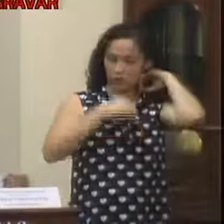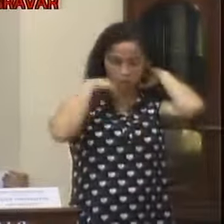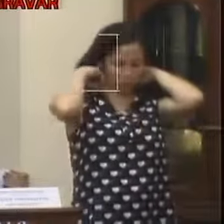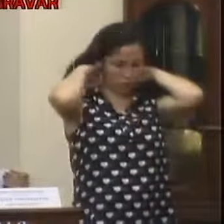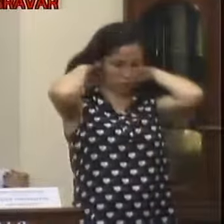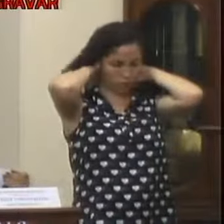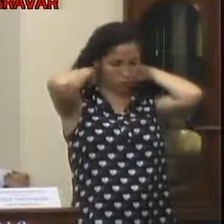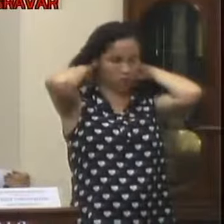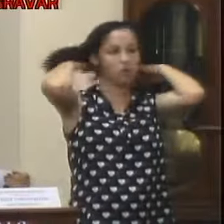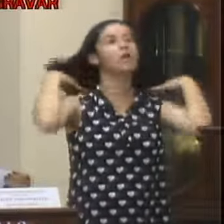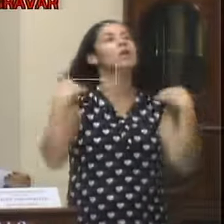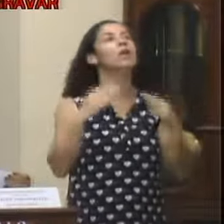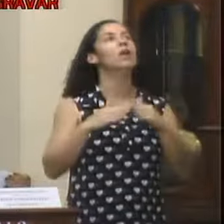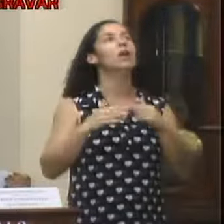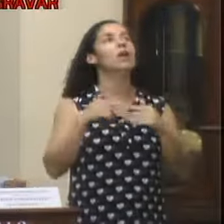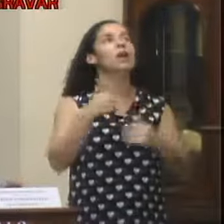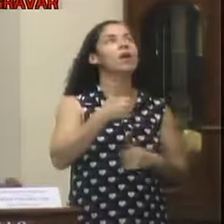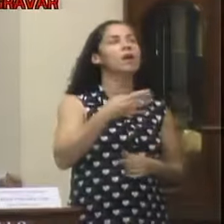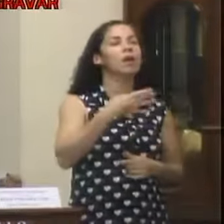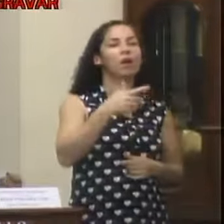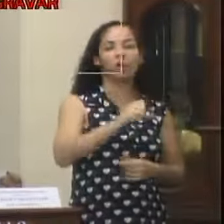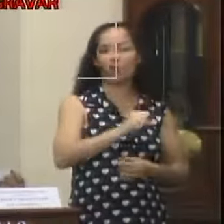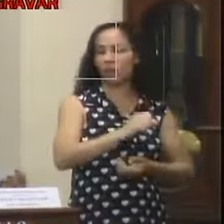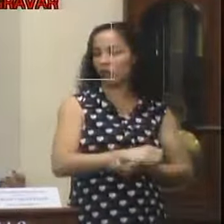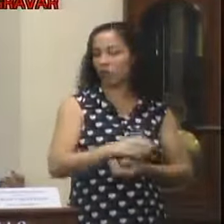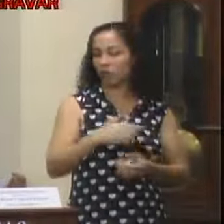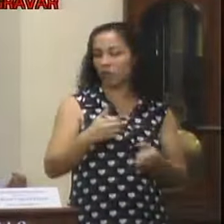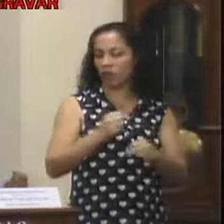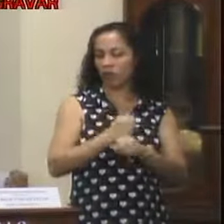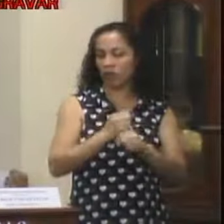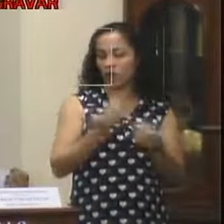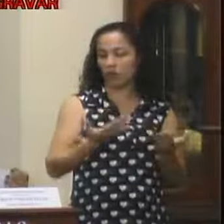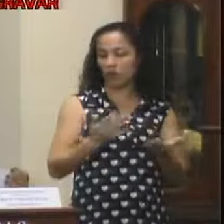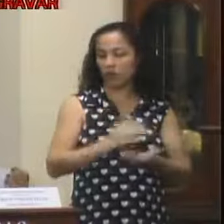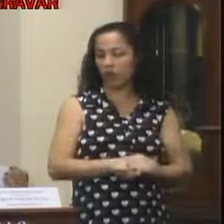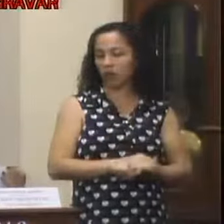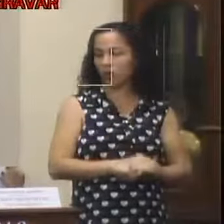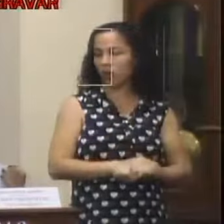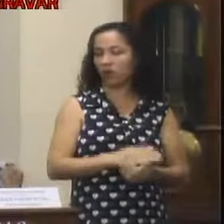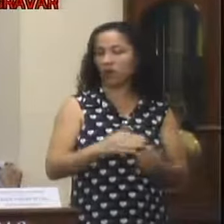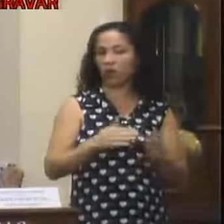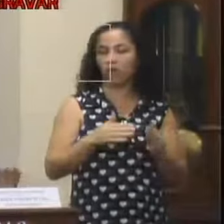Indicação número 148 de 2018. Excelentíssimo senhor